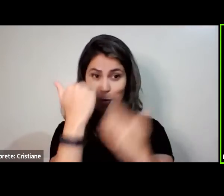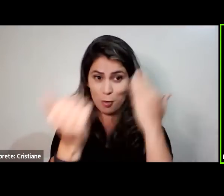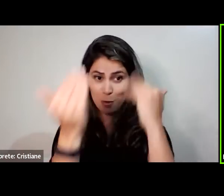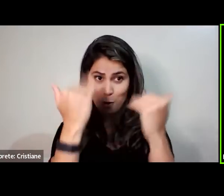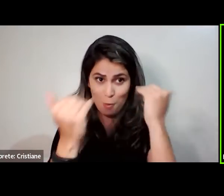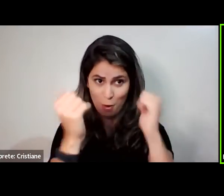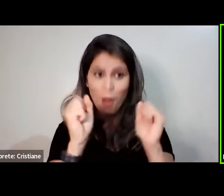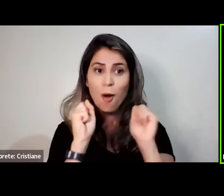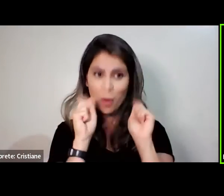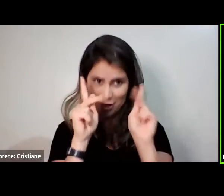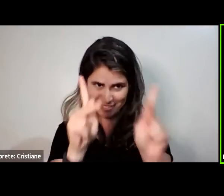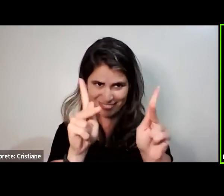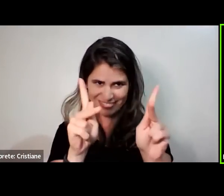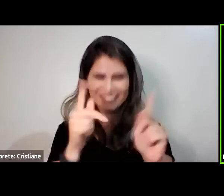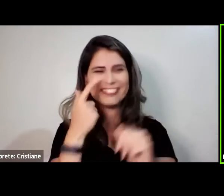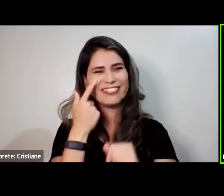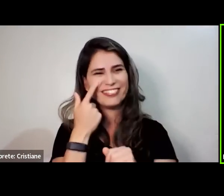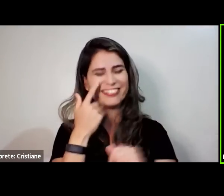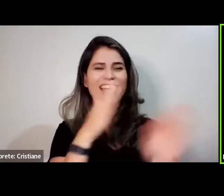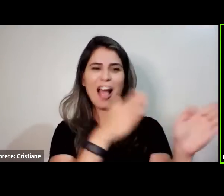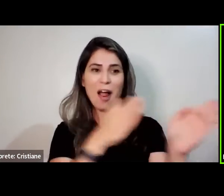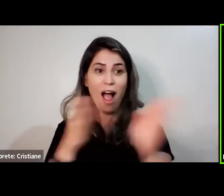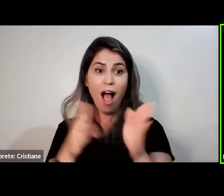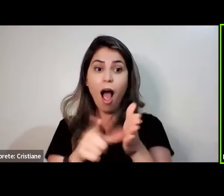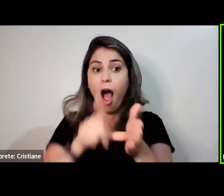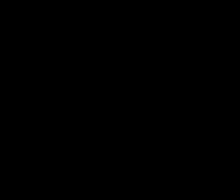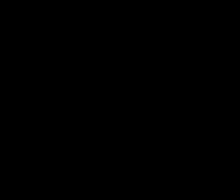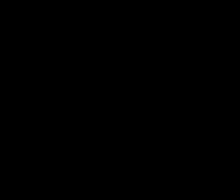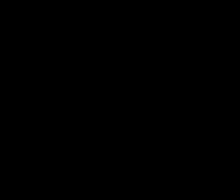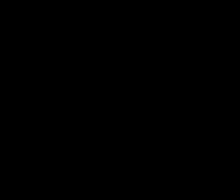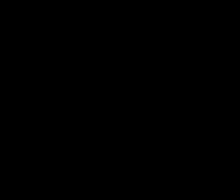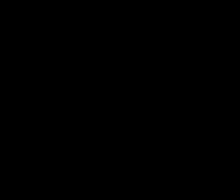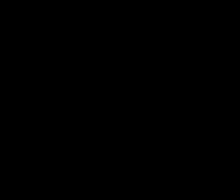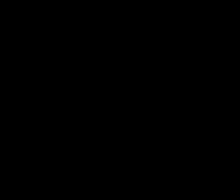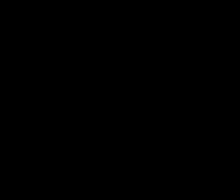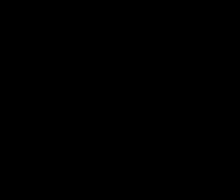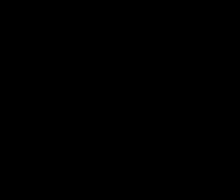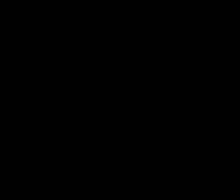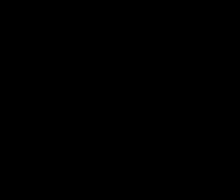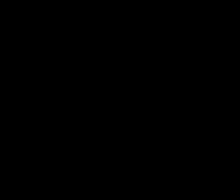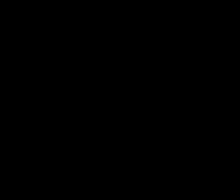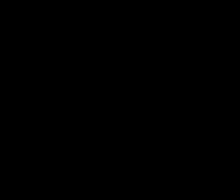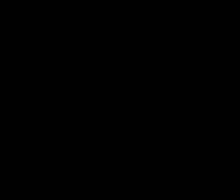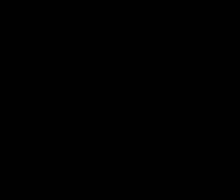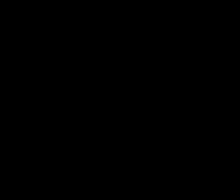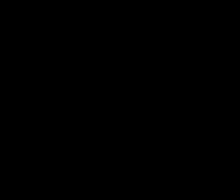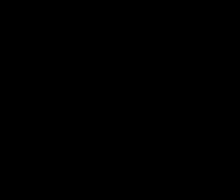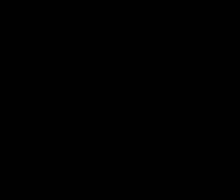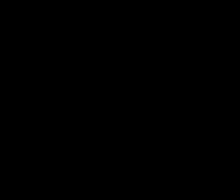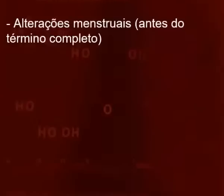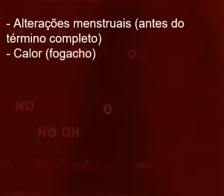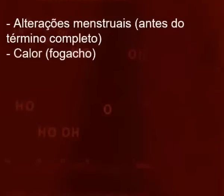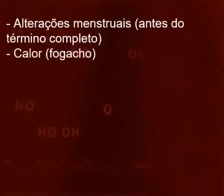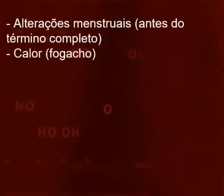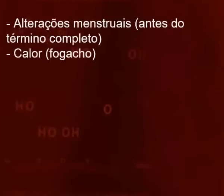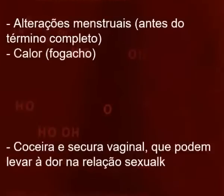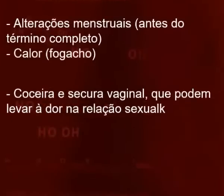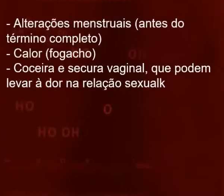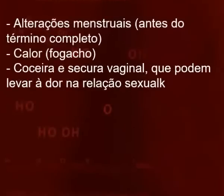Antes, deixa eu mostrar isso aqui. Você que é homem, você tem que prestar atenção nisso aqui. Olha quantos